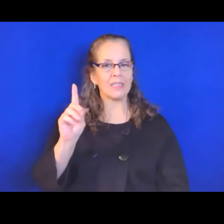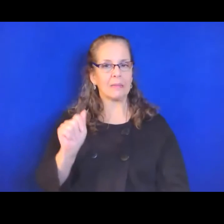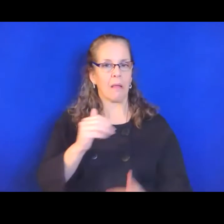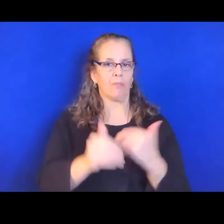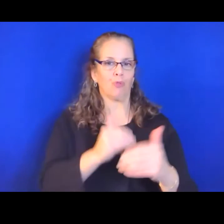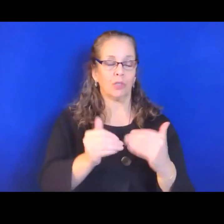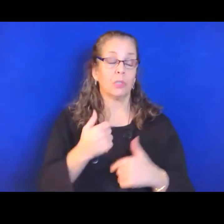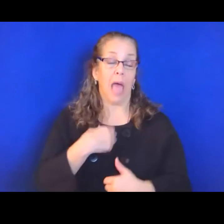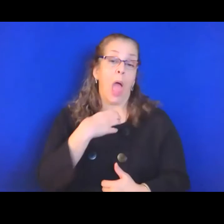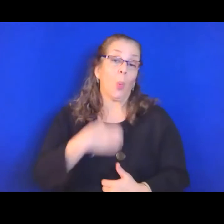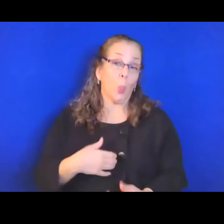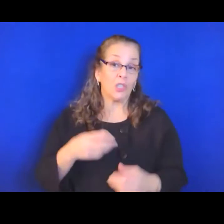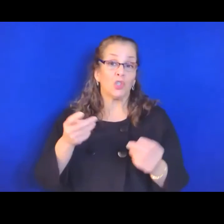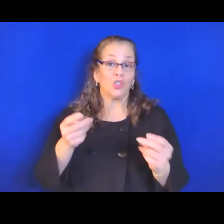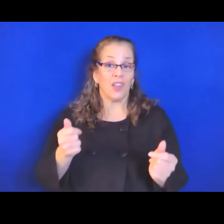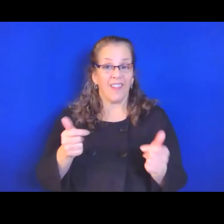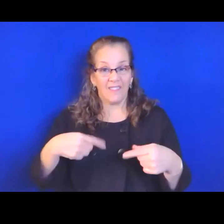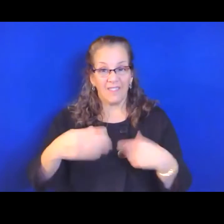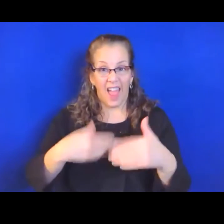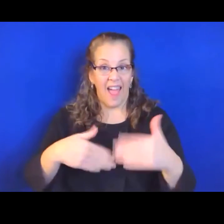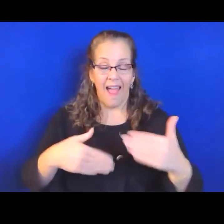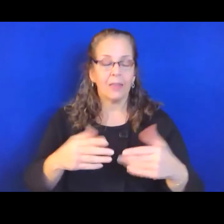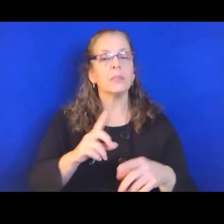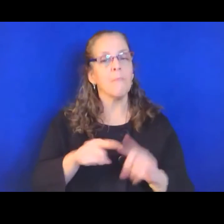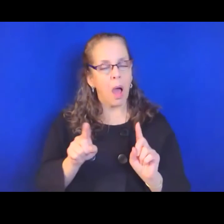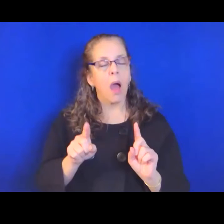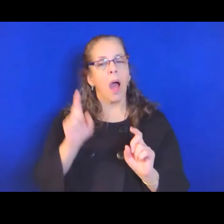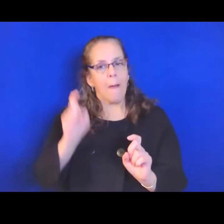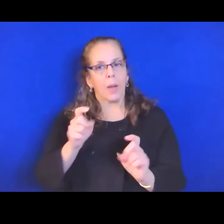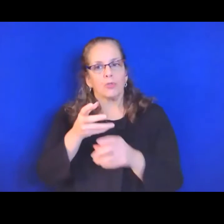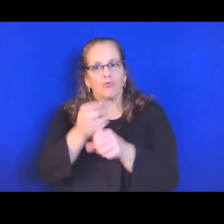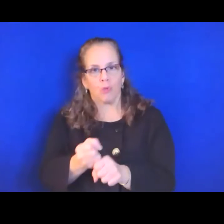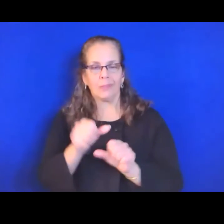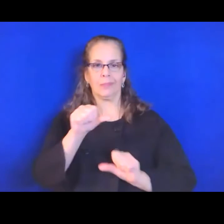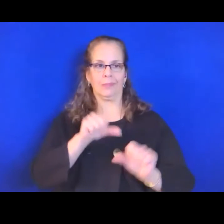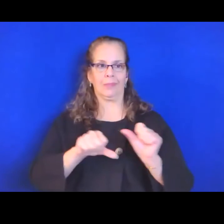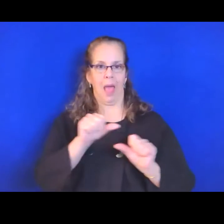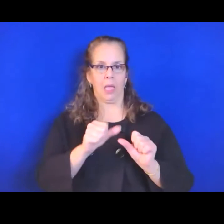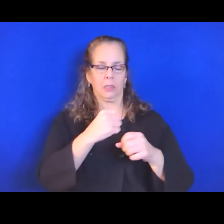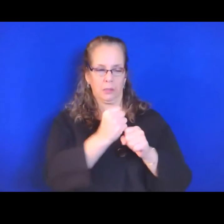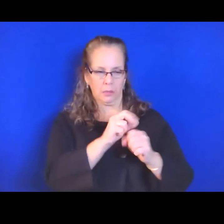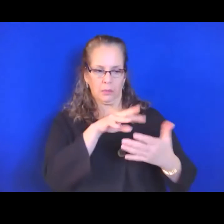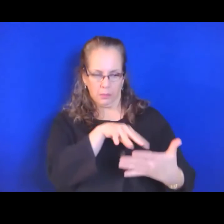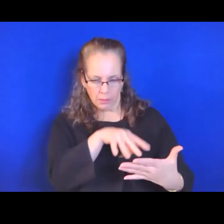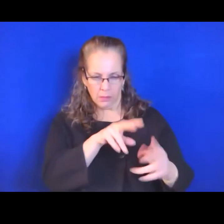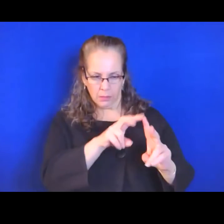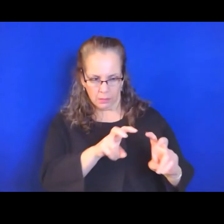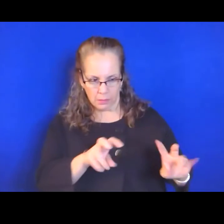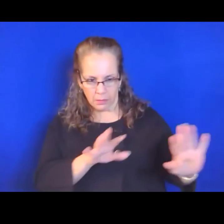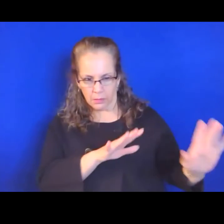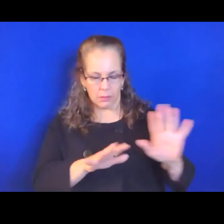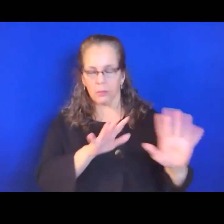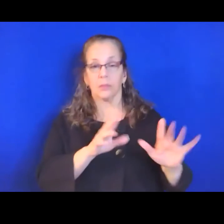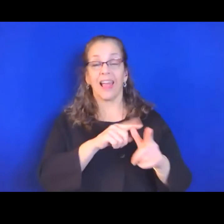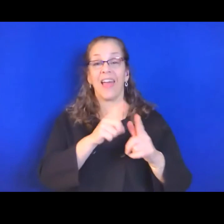我也希望可以快一点，不过我们也是希望参考科学数据，